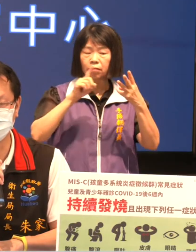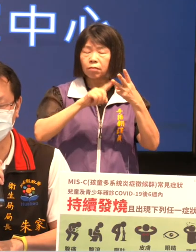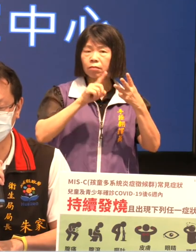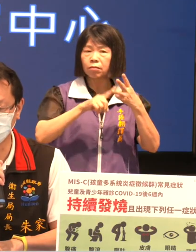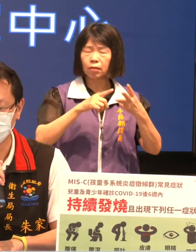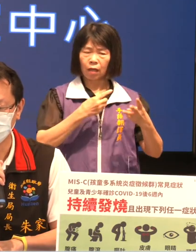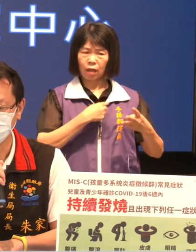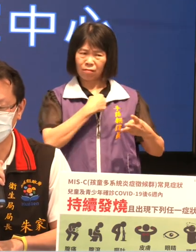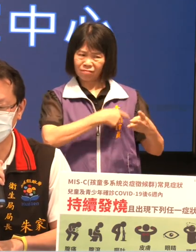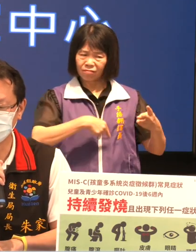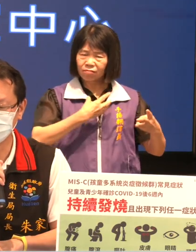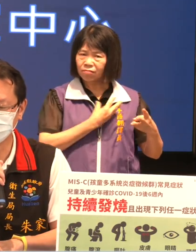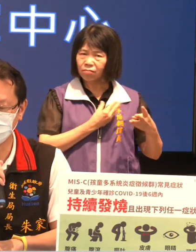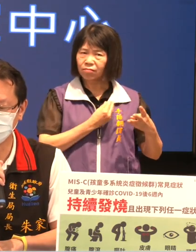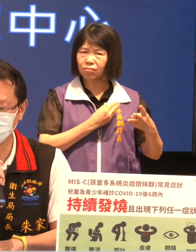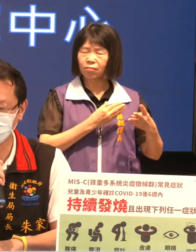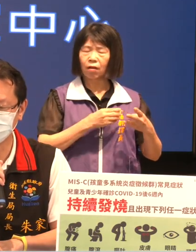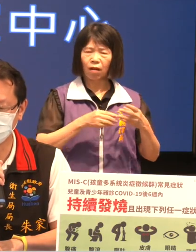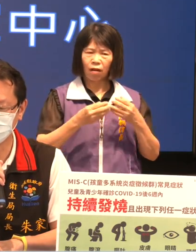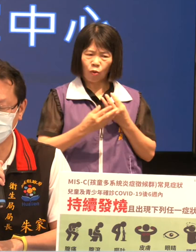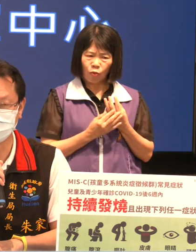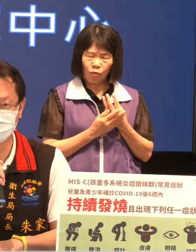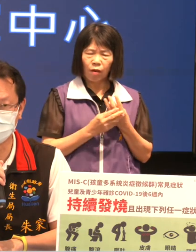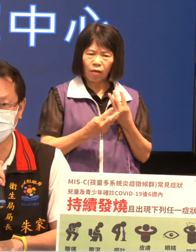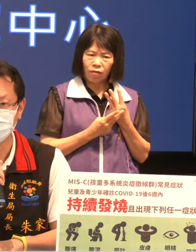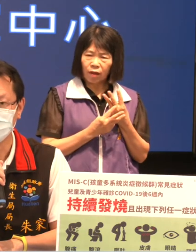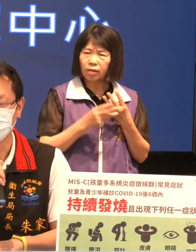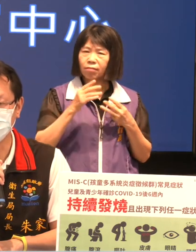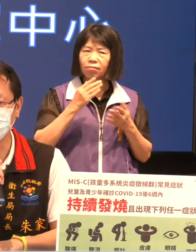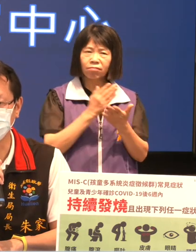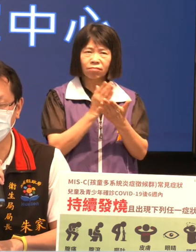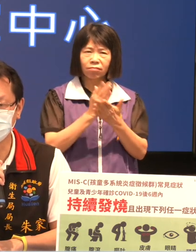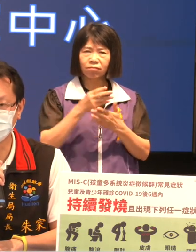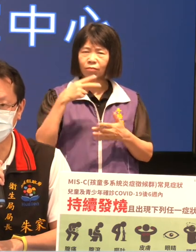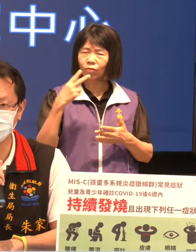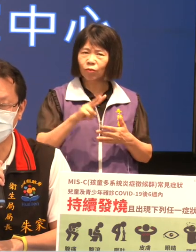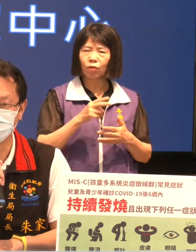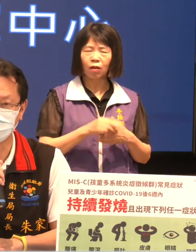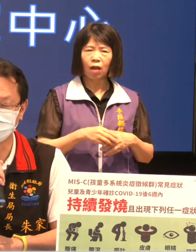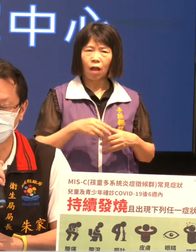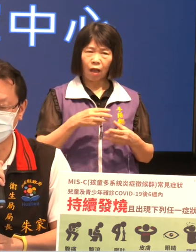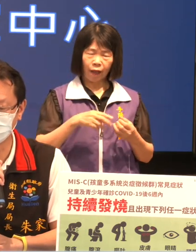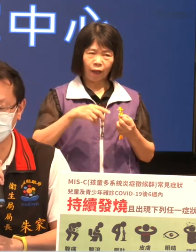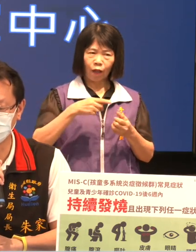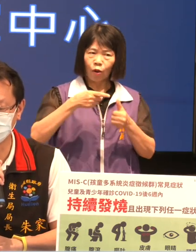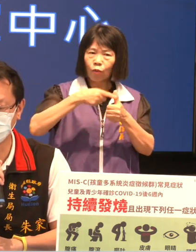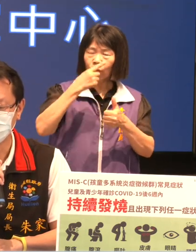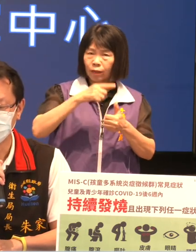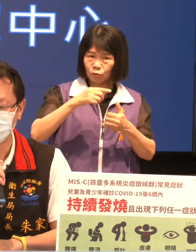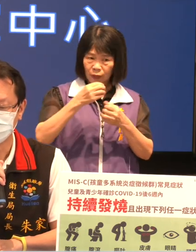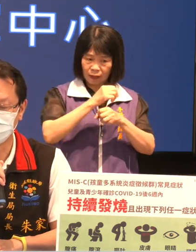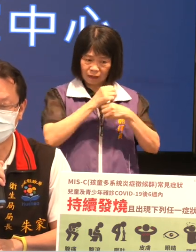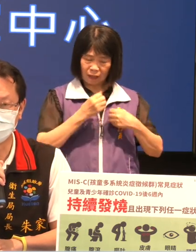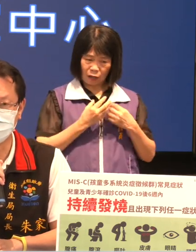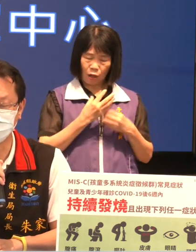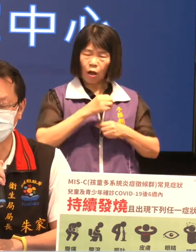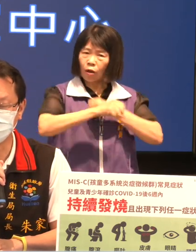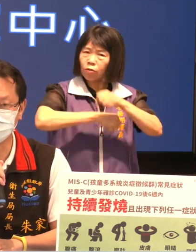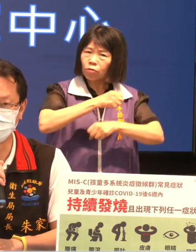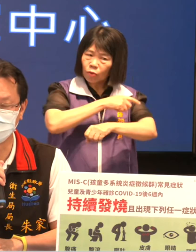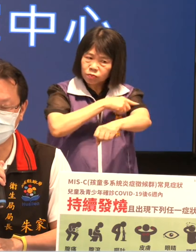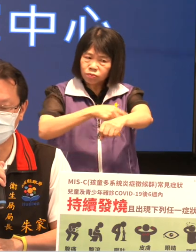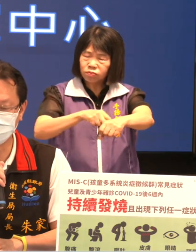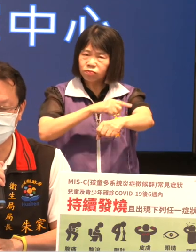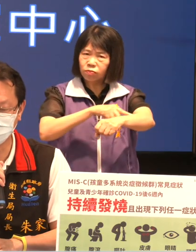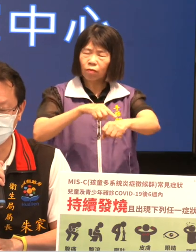肌功能受损比如说你心包膜炎、瓣膜炎，甚至会有冠状动脉扩张的现象，那或者你有